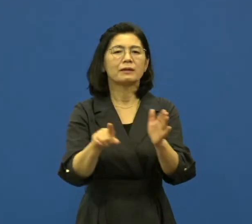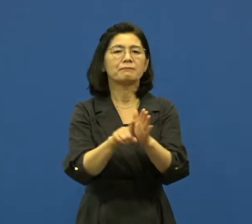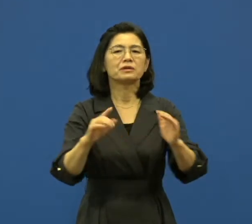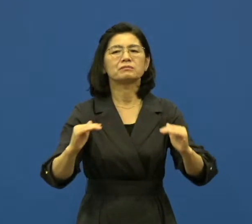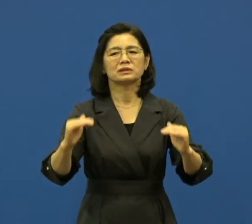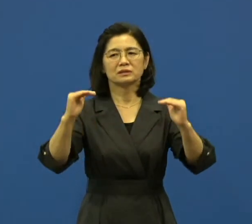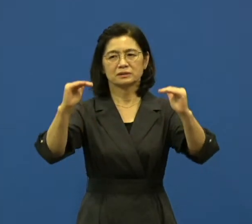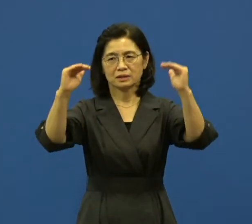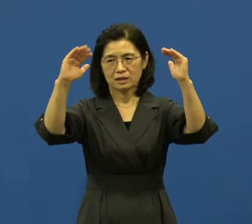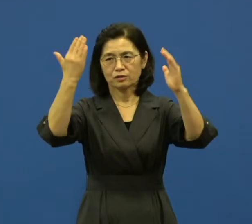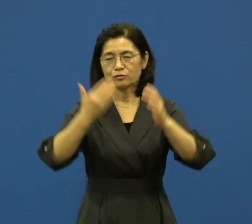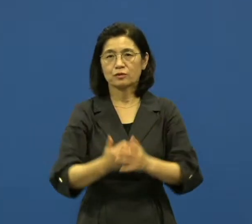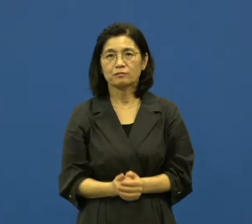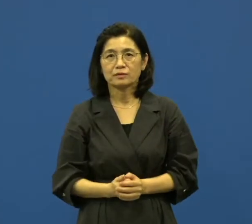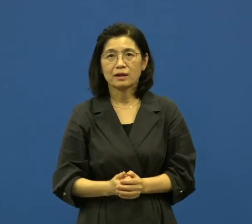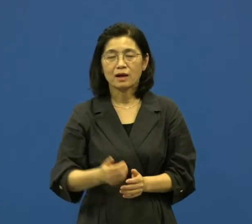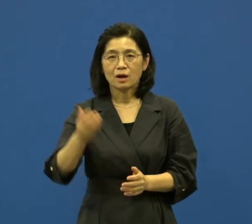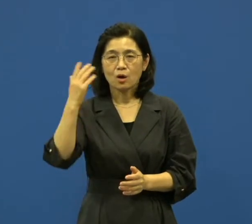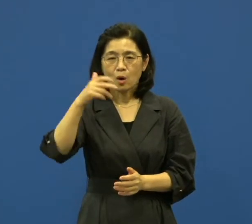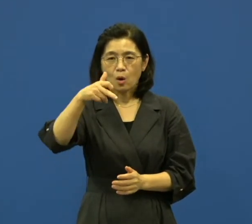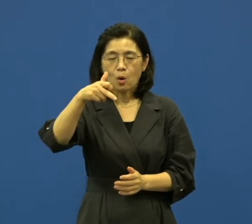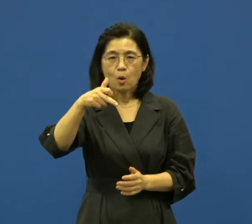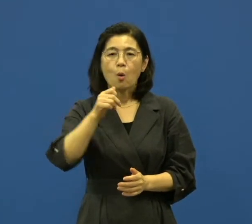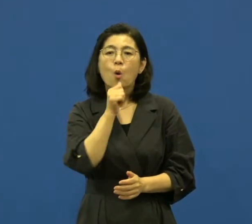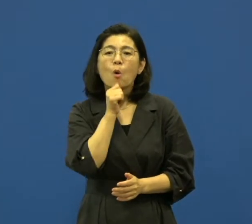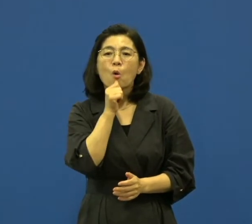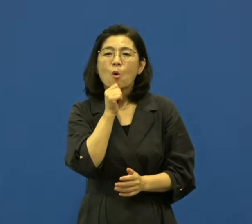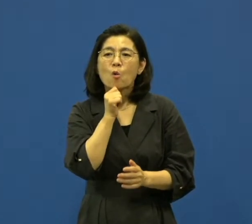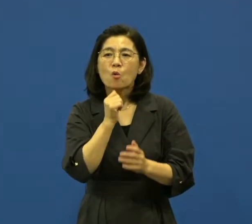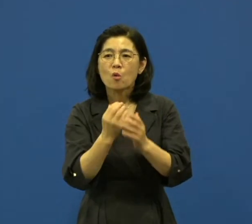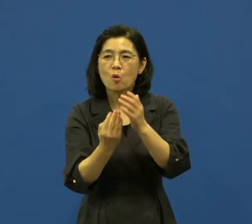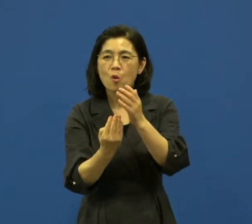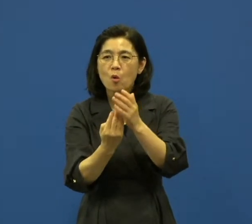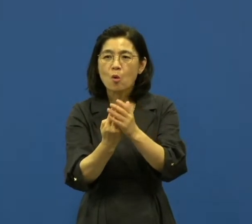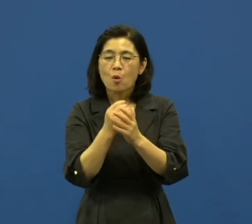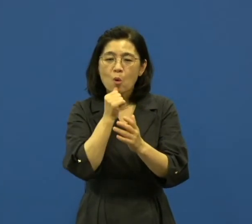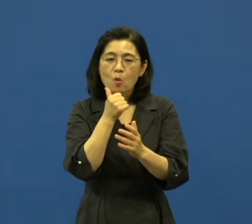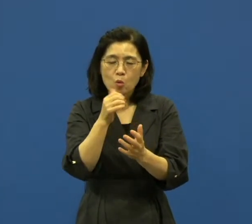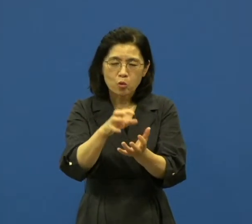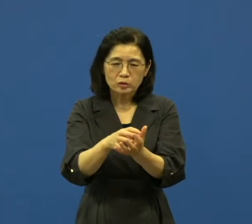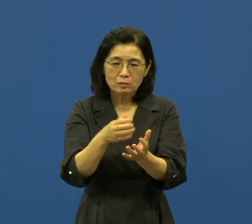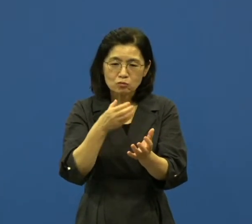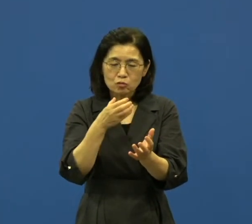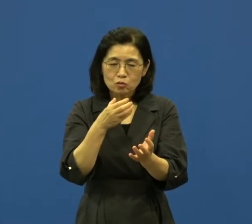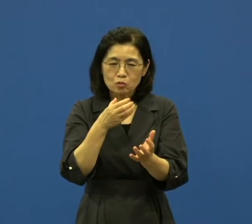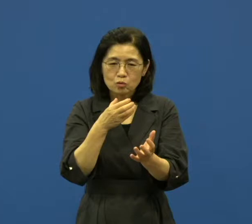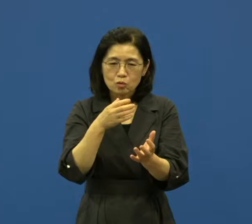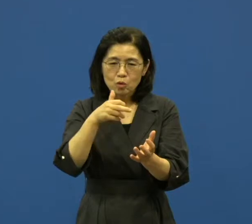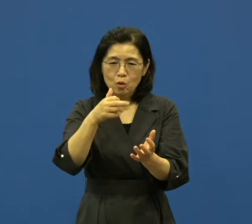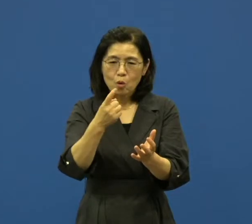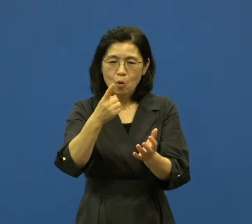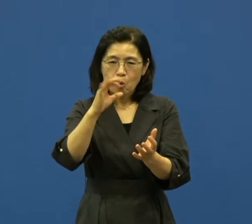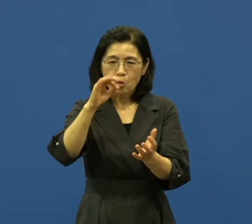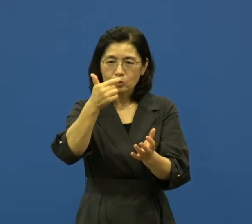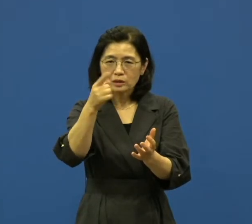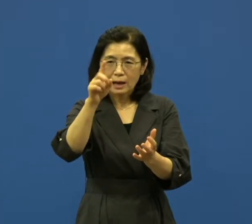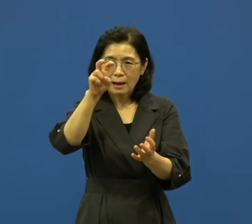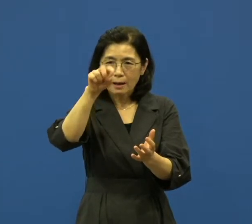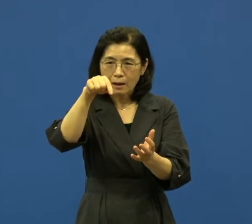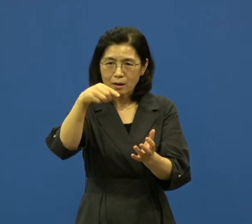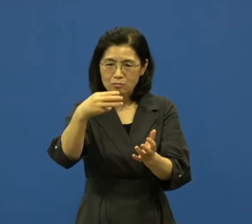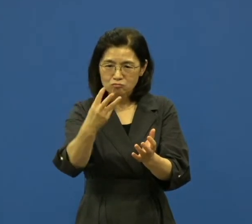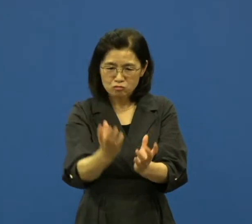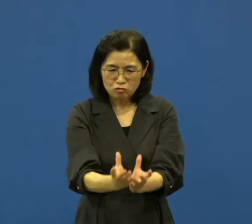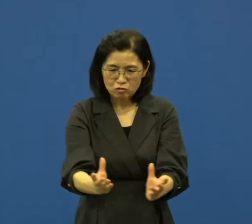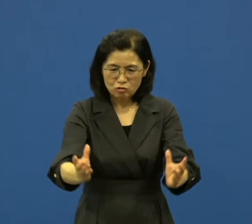옛날에 콩나물에 물을 주는 것 같아요. 집에서 콩나물 지루, 그게 매일 물